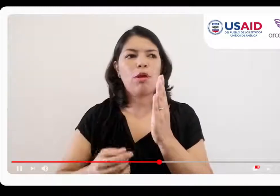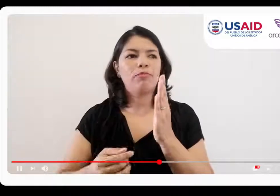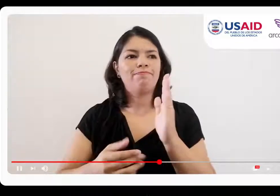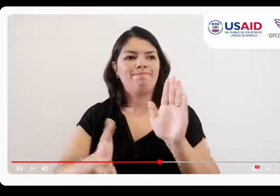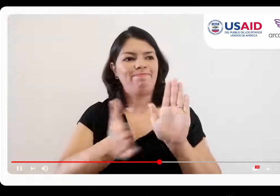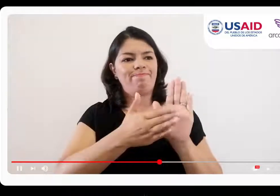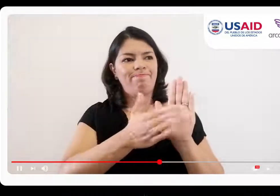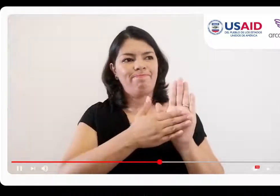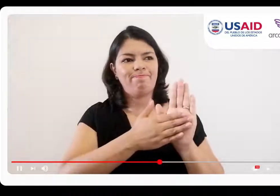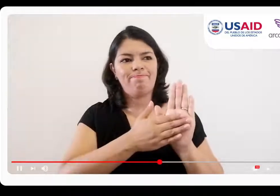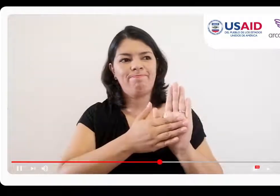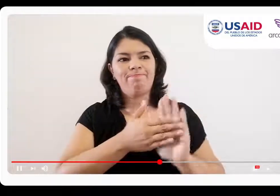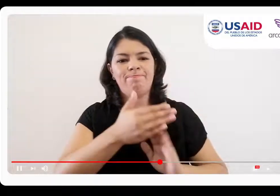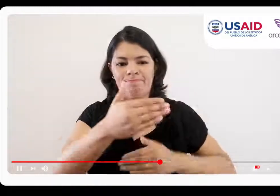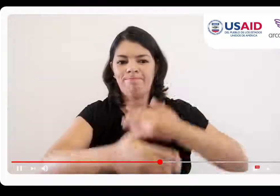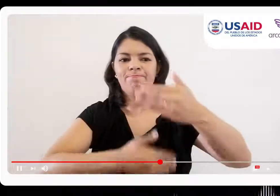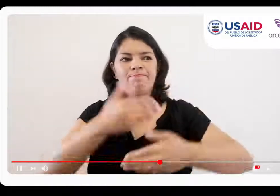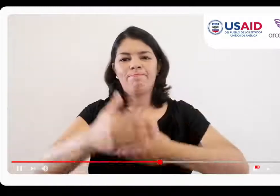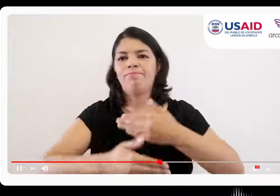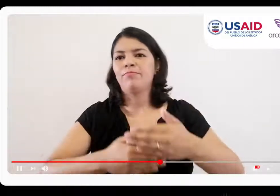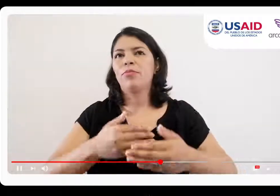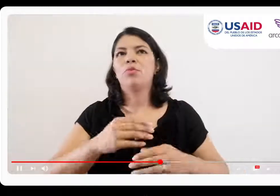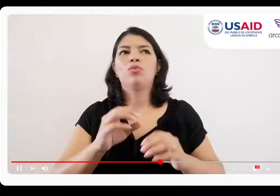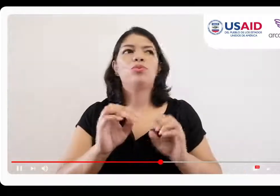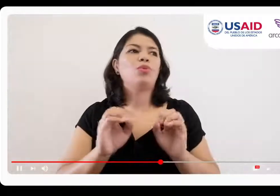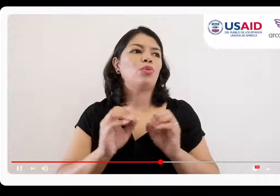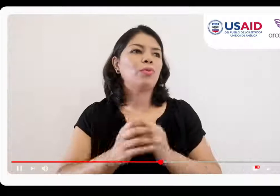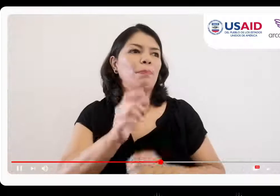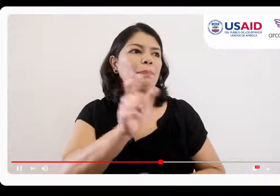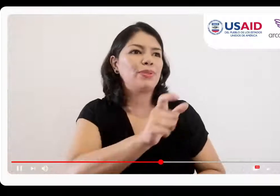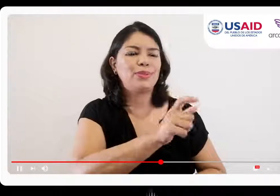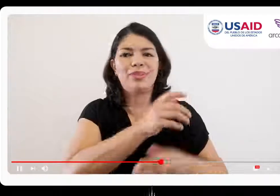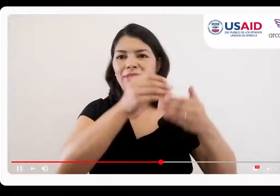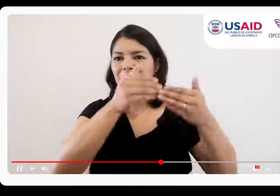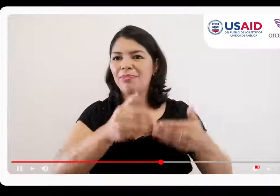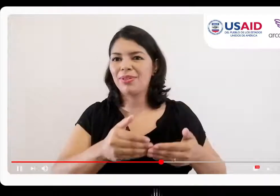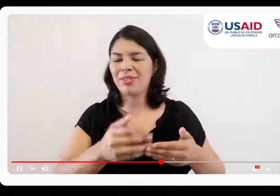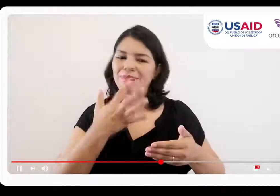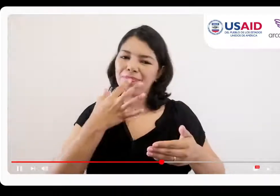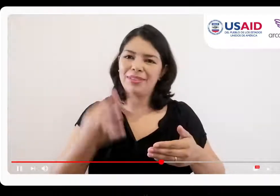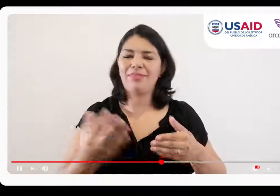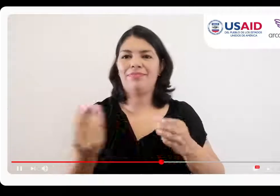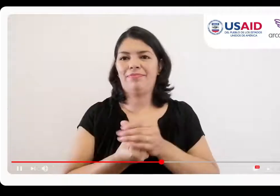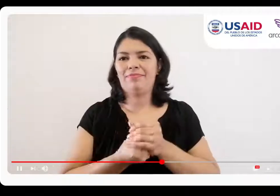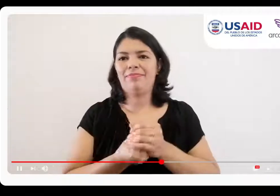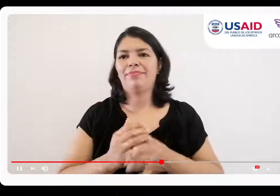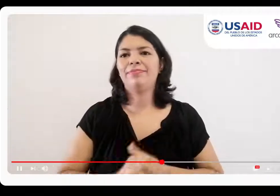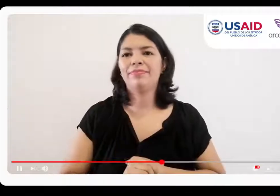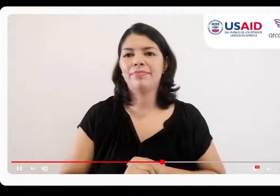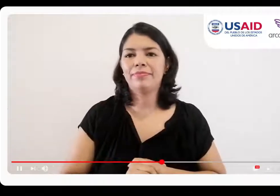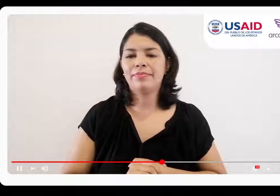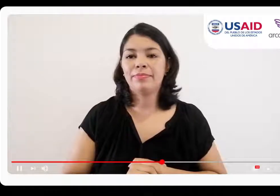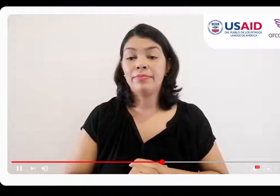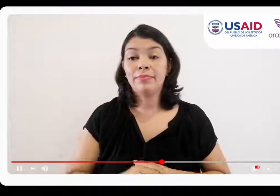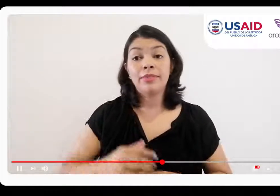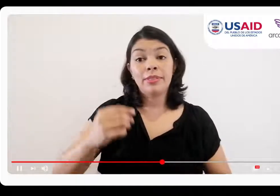la marcha o la incorporación de las personas con discapacidad. Es importante